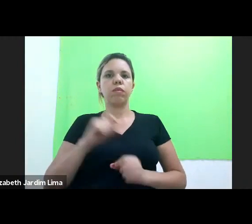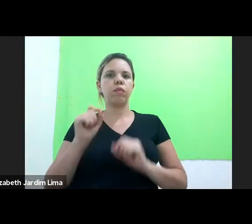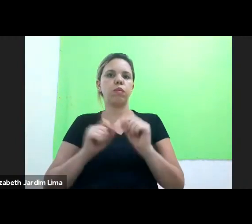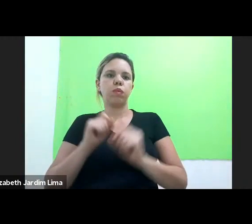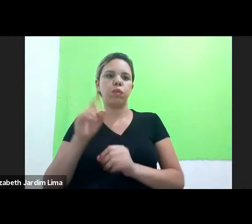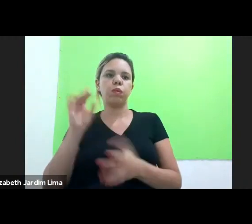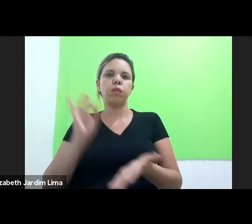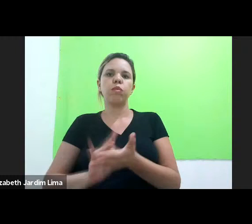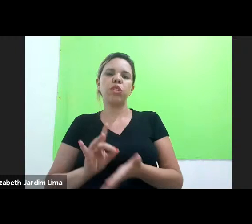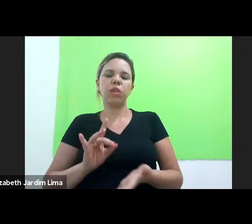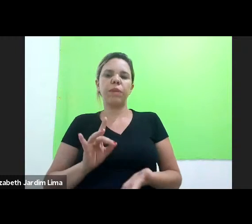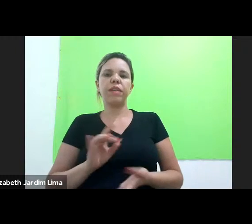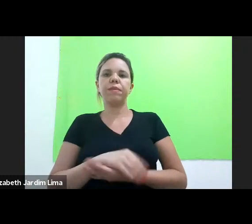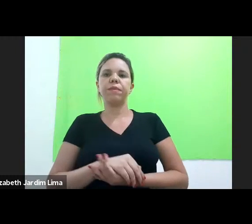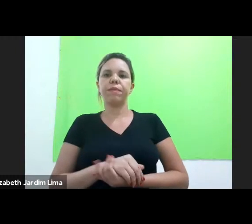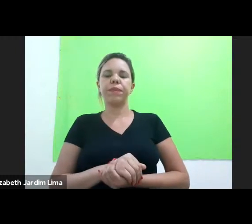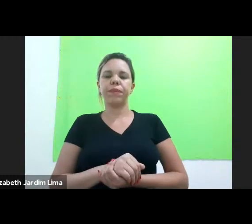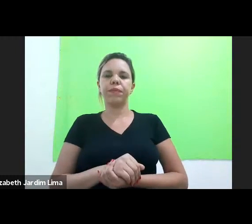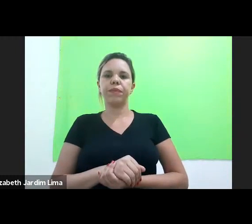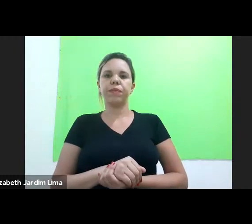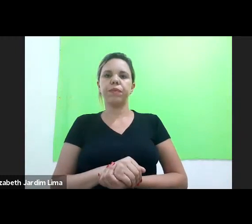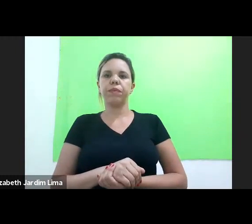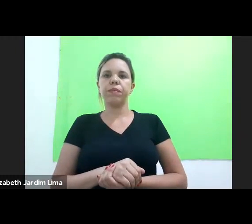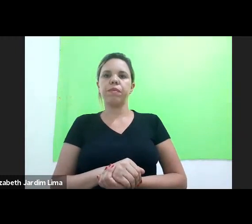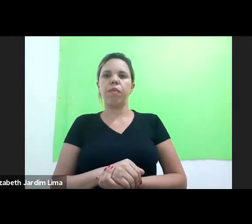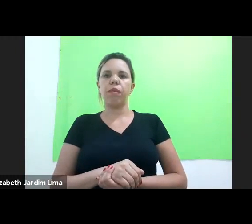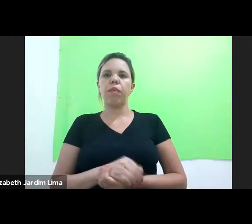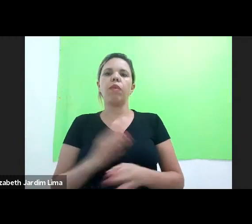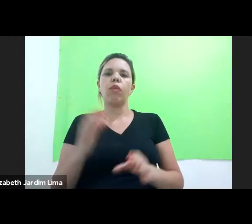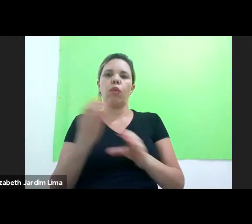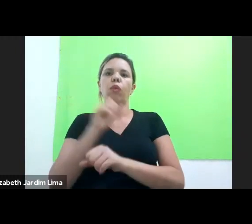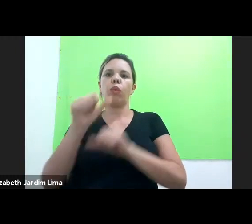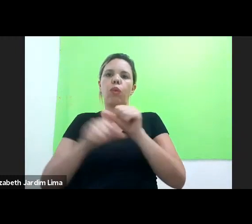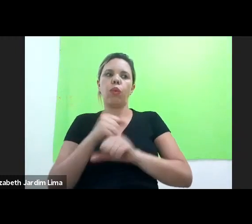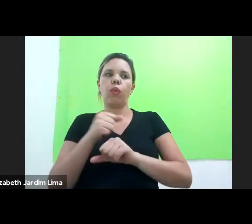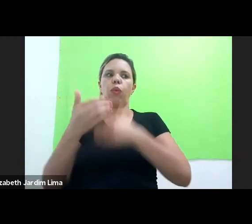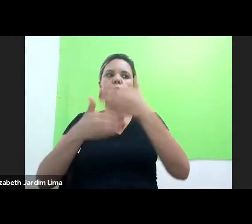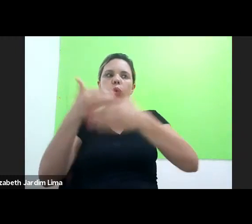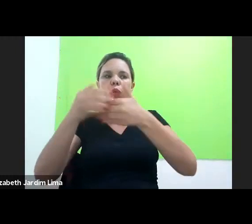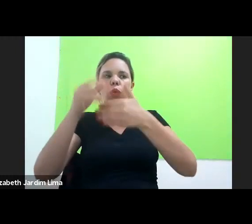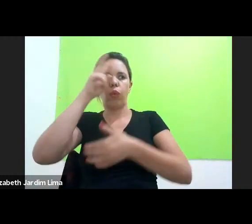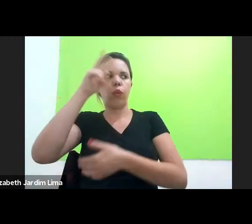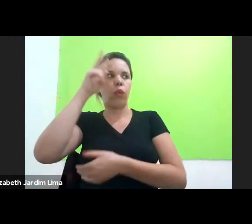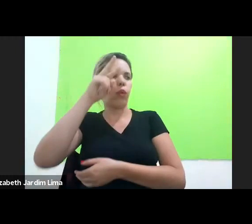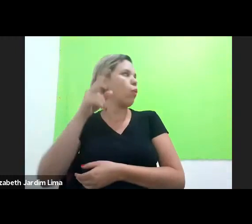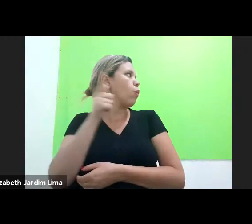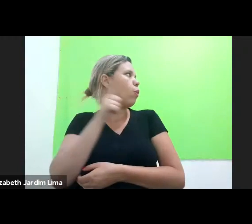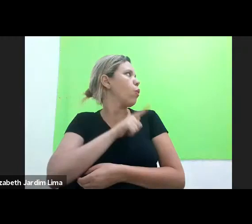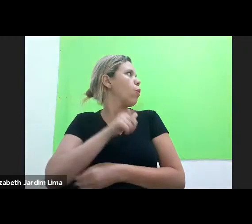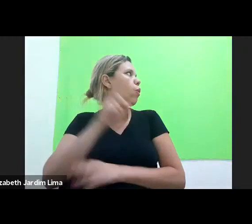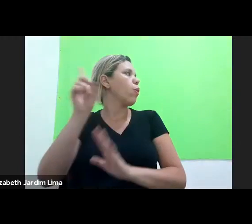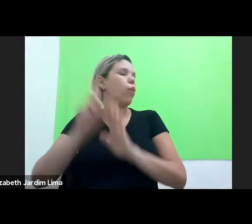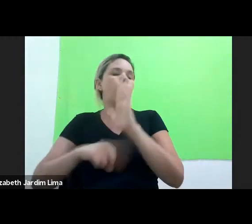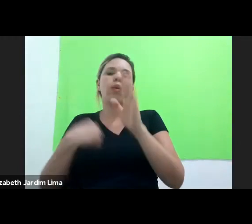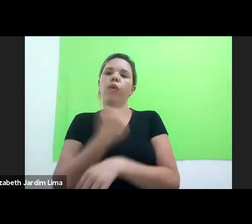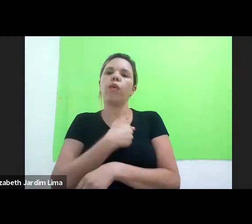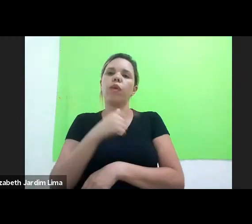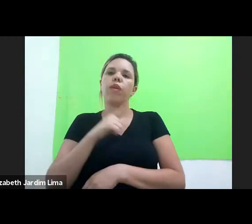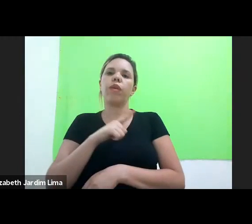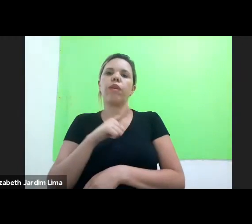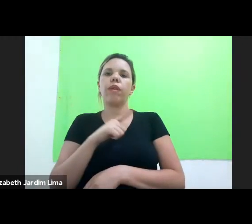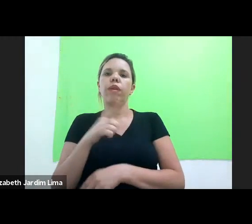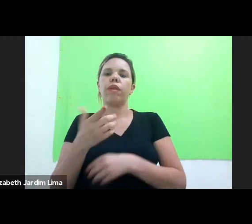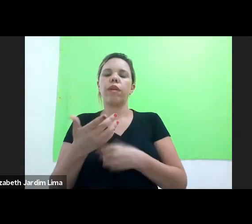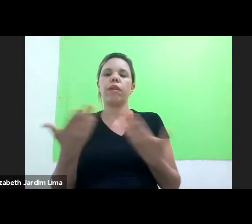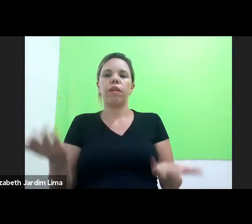realmente viola, né, e desconsidera completamente todo um processo histórico de conquista de direitos que nós tivemos, né?